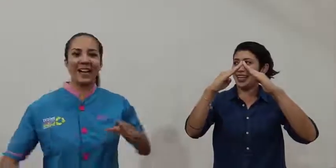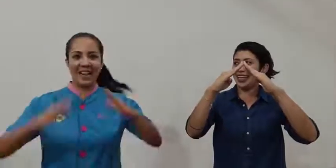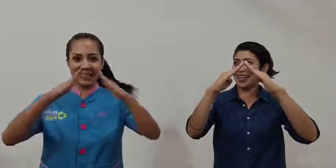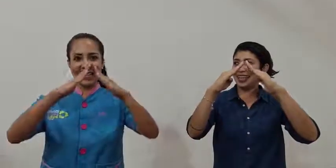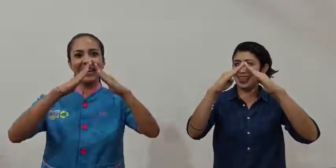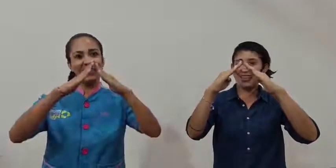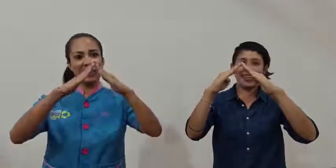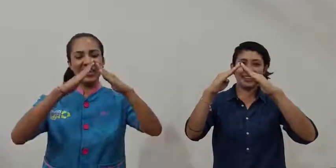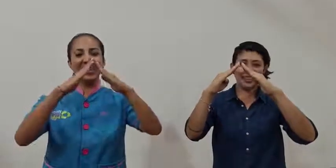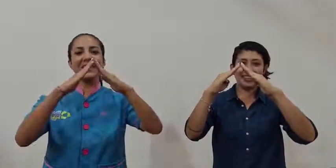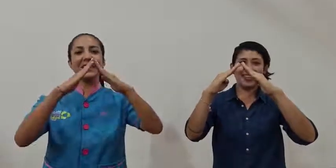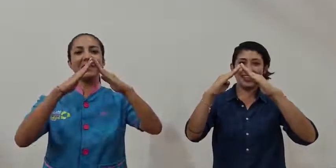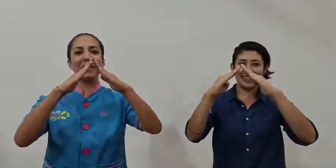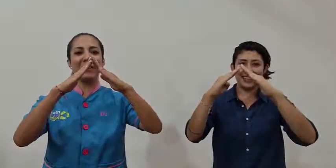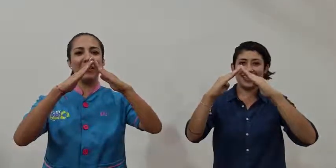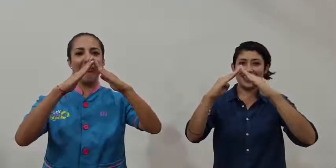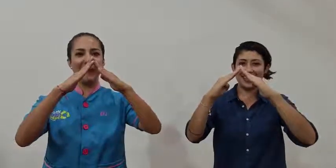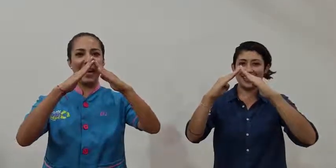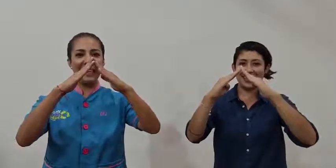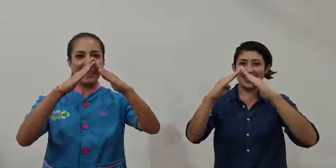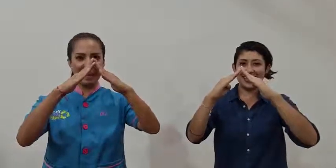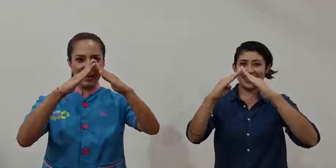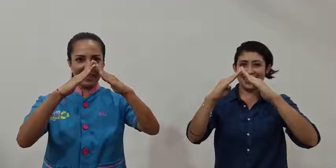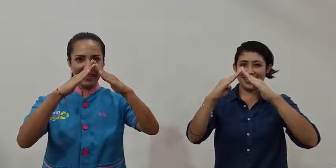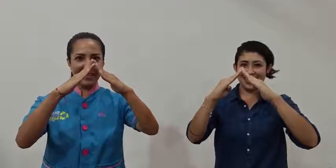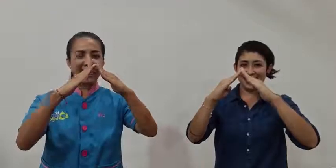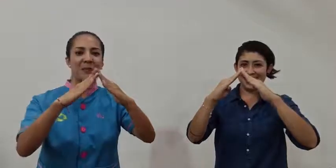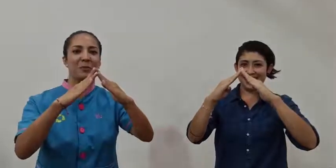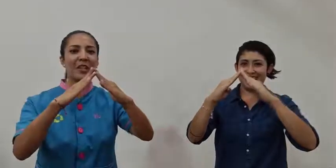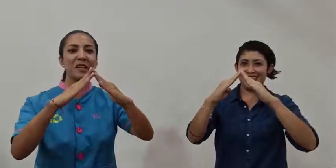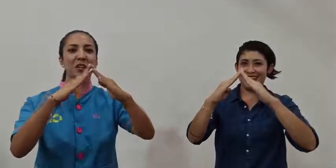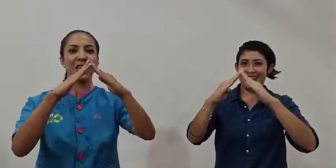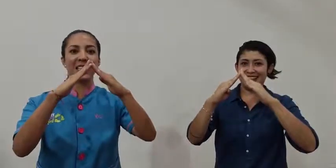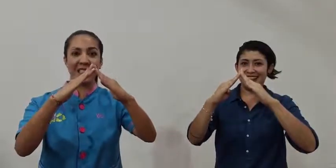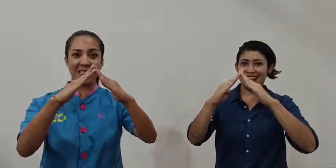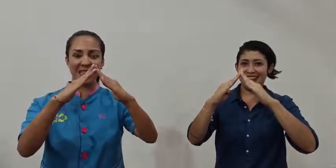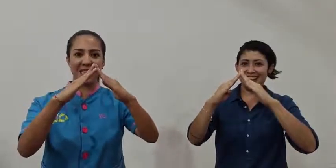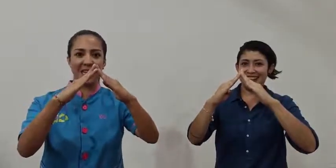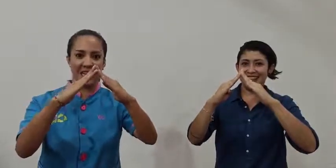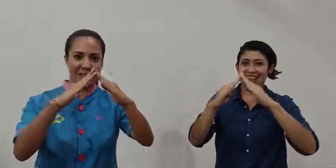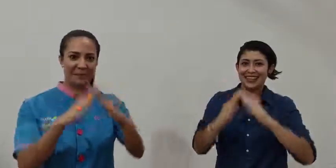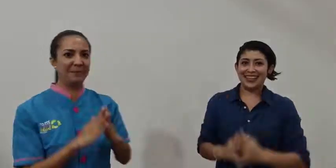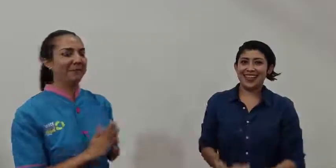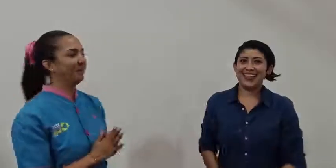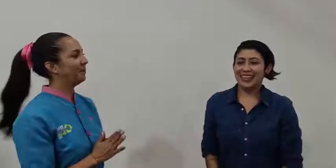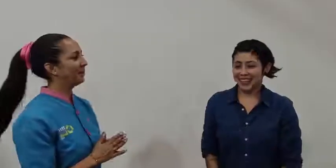casa. casa, entonces esa sí está fácil, ¿no? Casa, para decirles a los pequeñitos que así se dice casa,